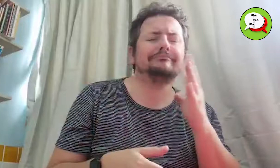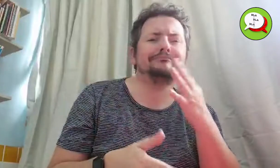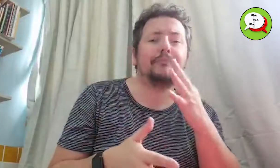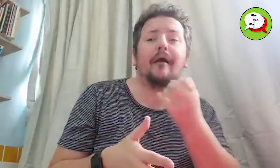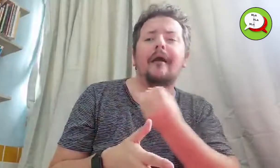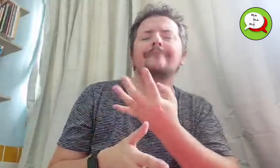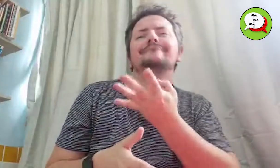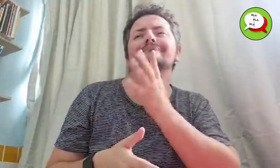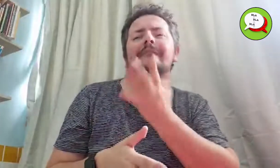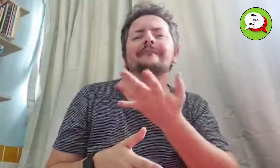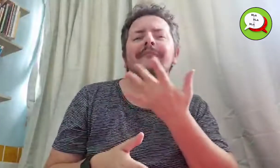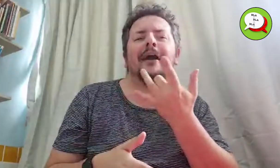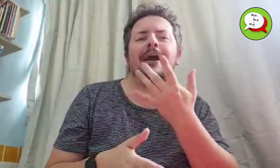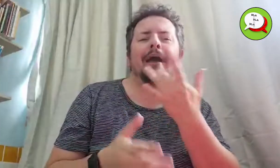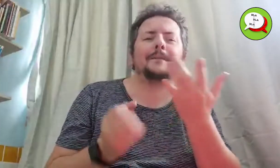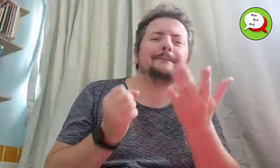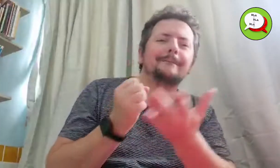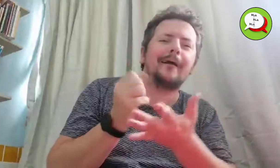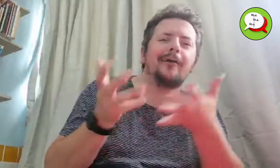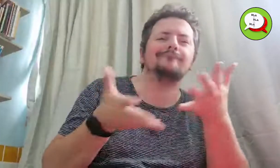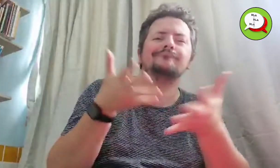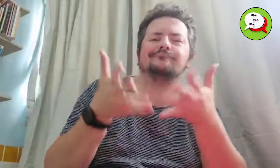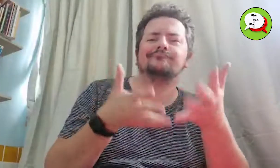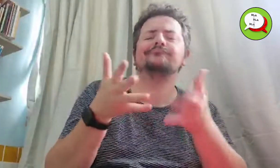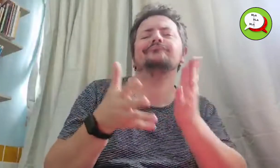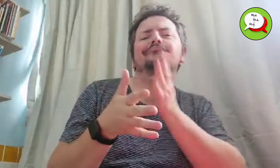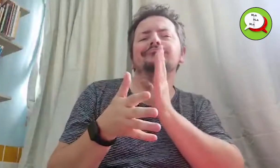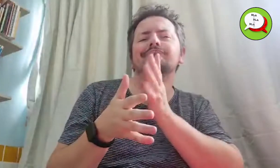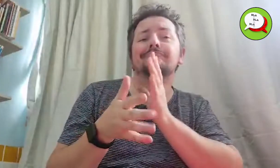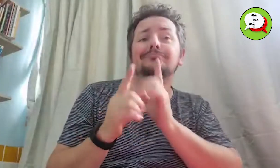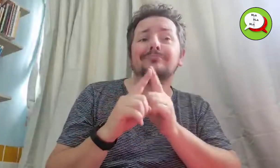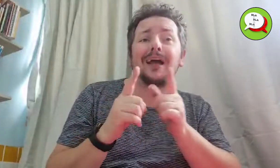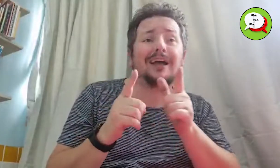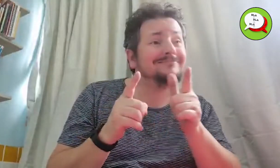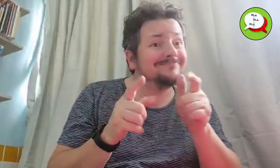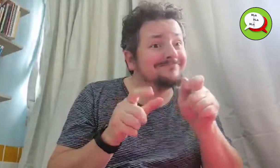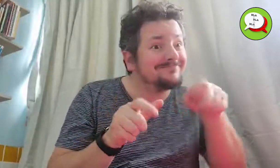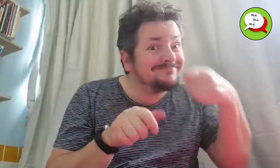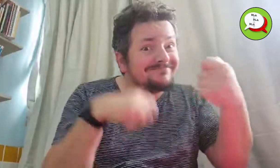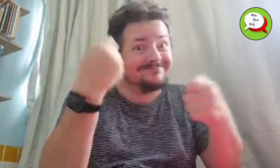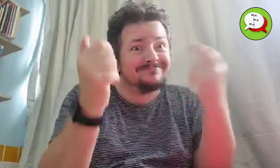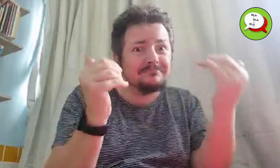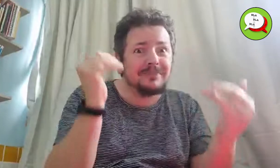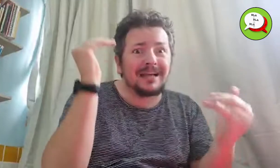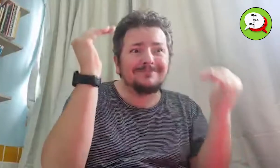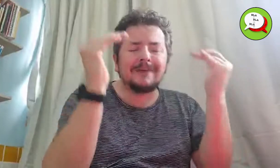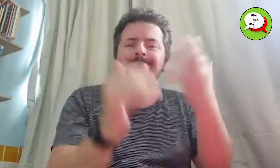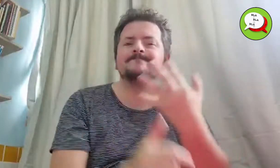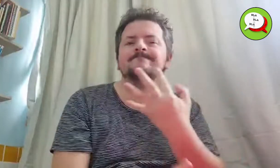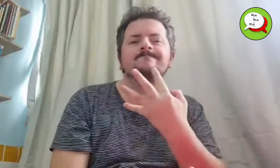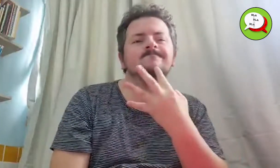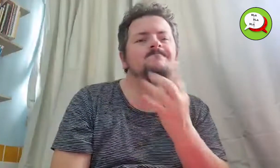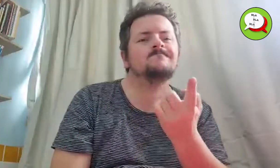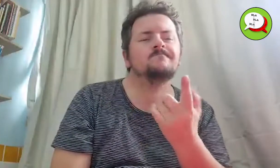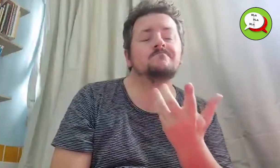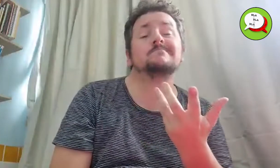da língua, então às vezes ele conhece só o básico e aí também vai passar só o básico para esse